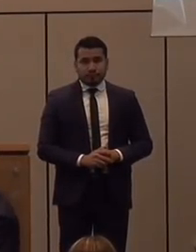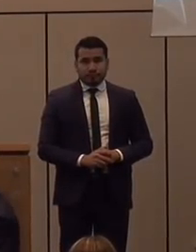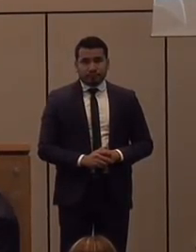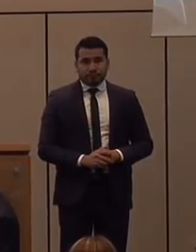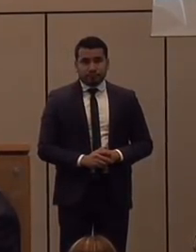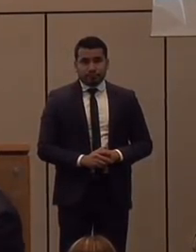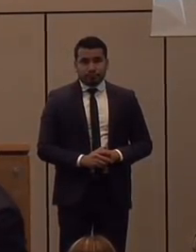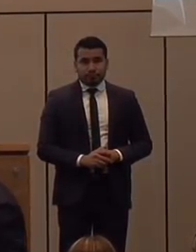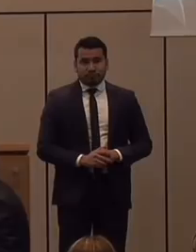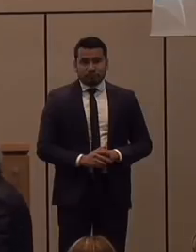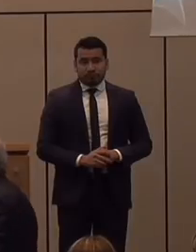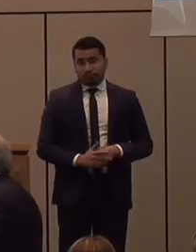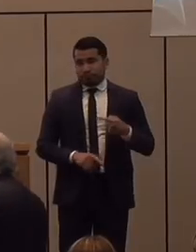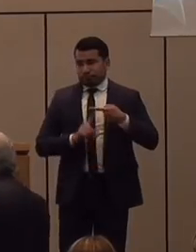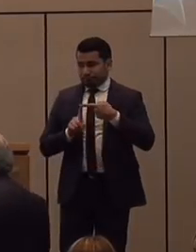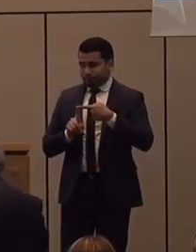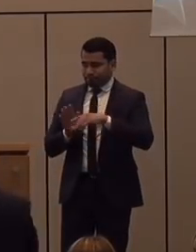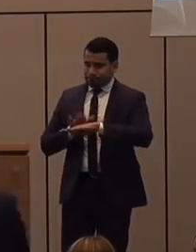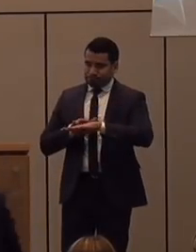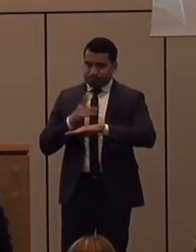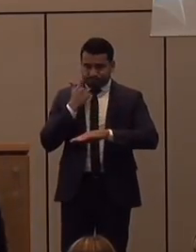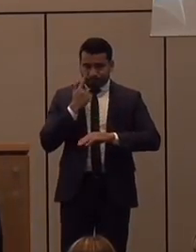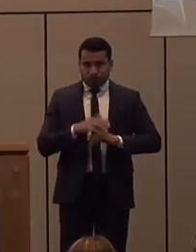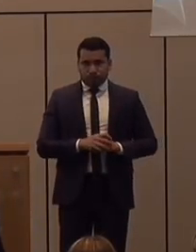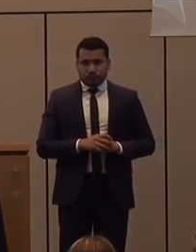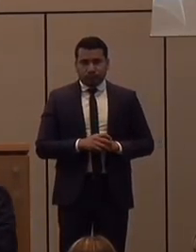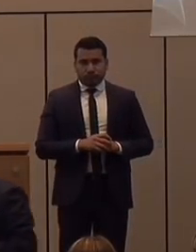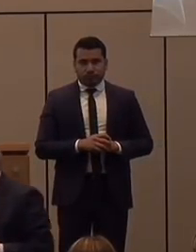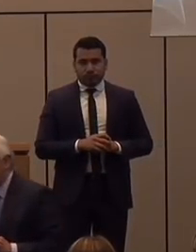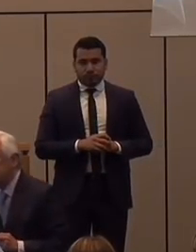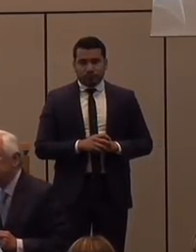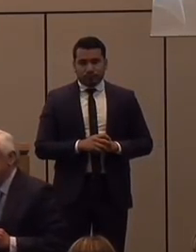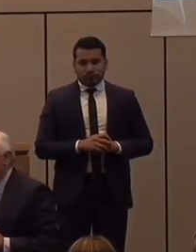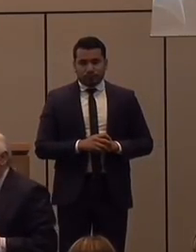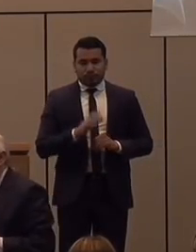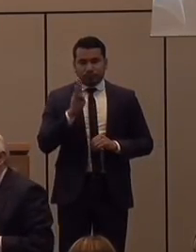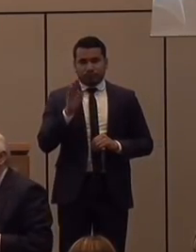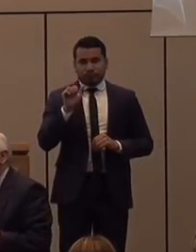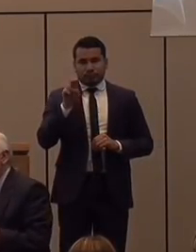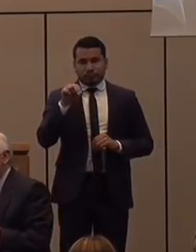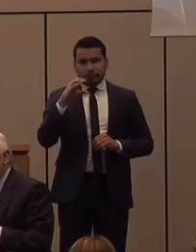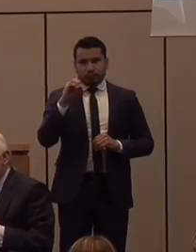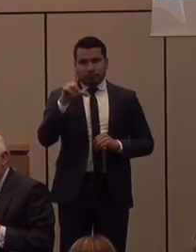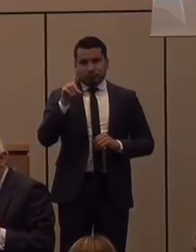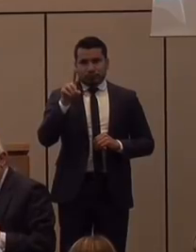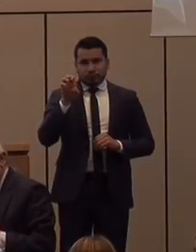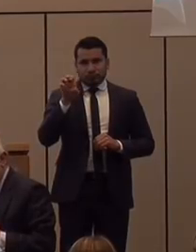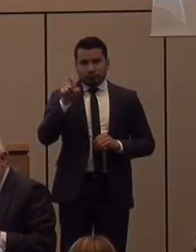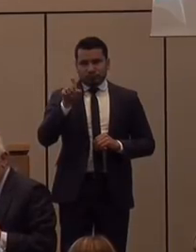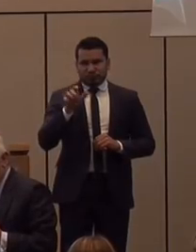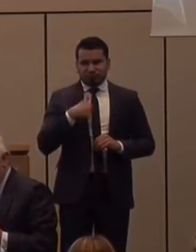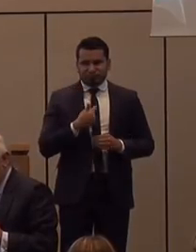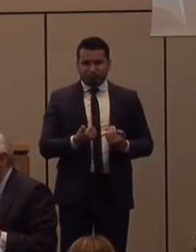en primer lugar déjenme destacar que bancóldex es una caja de